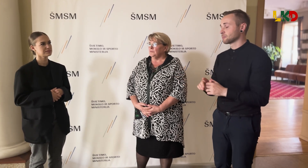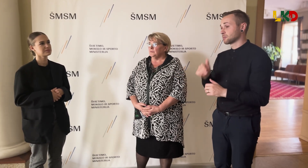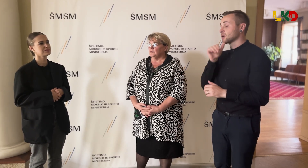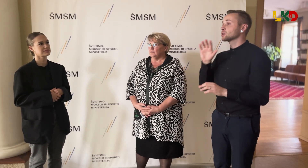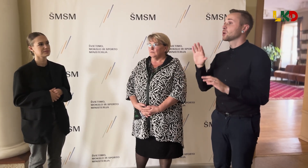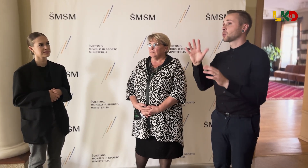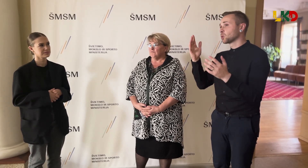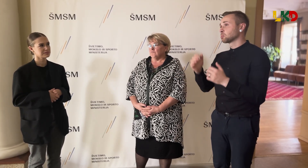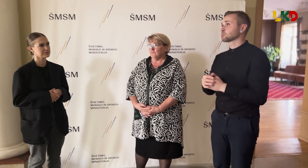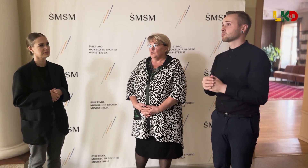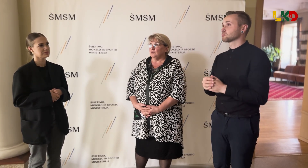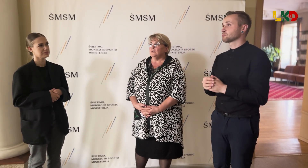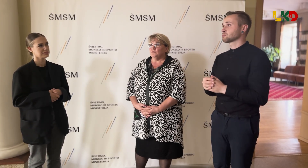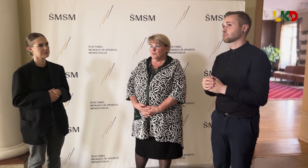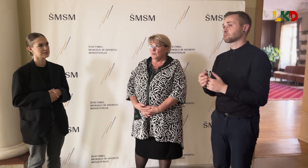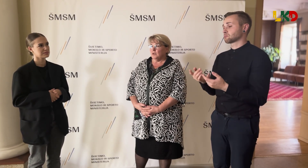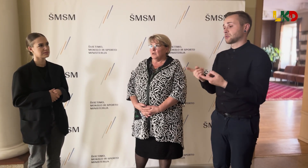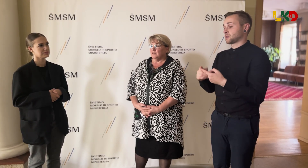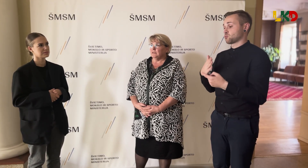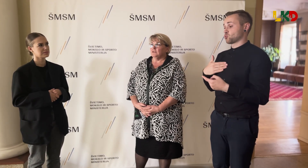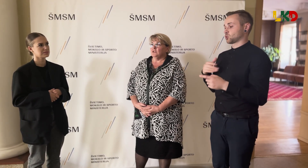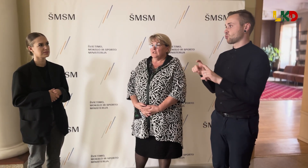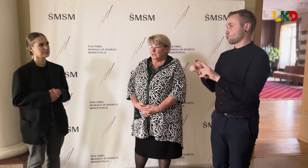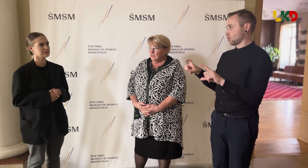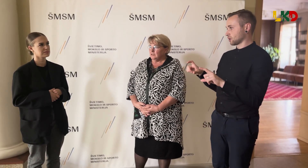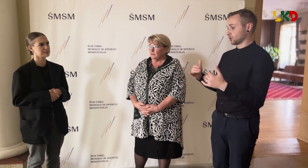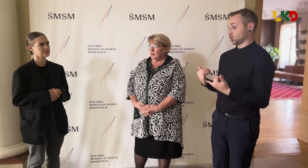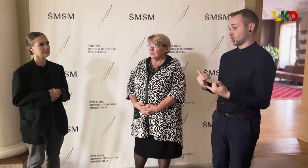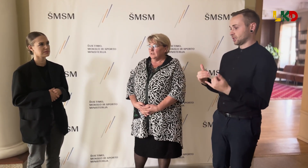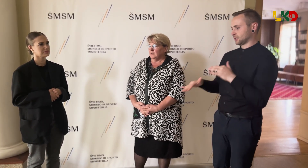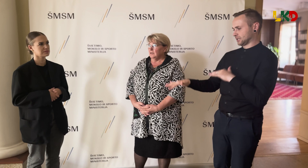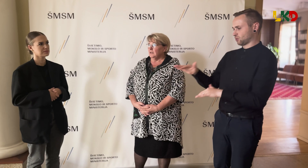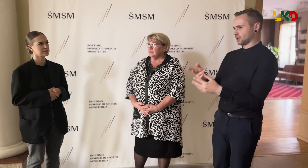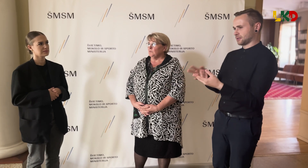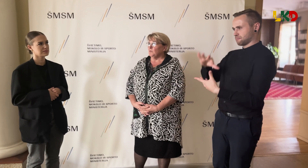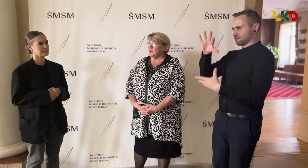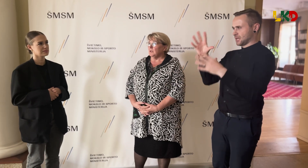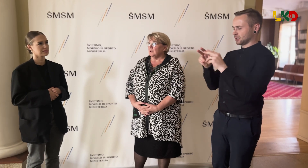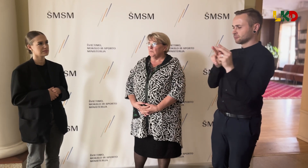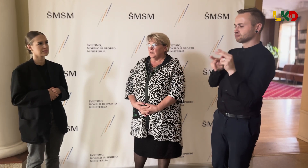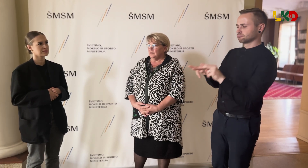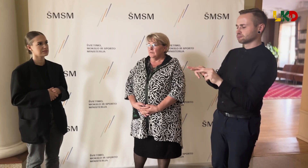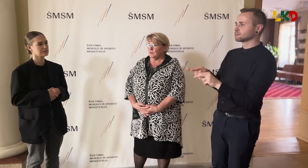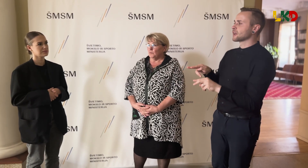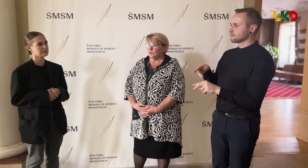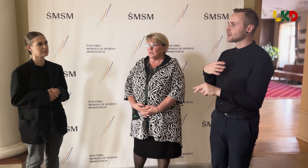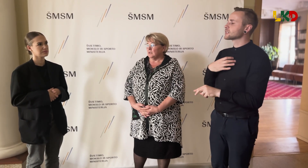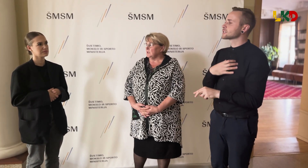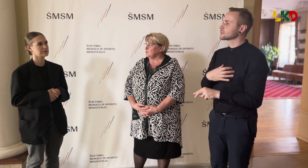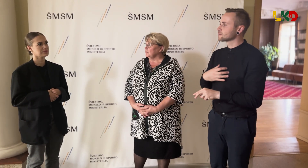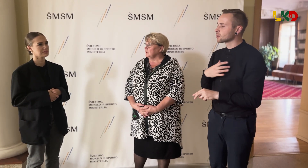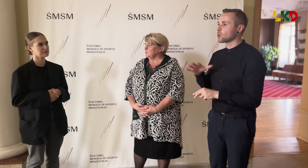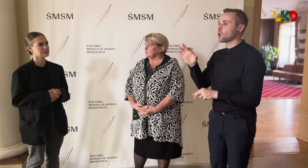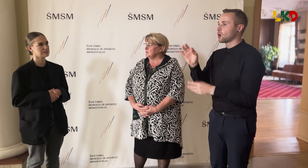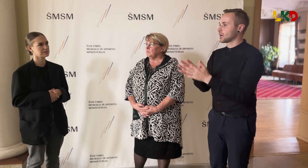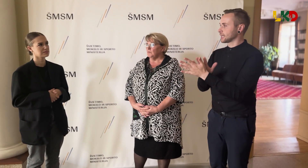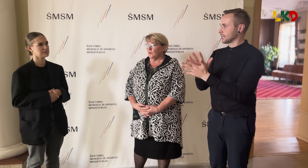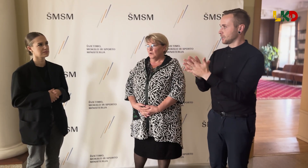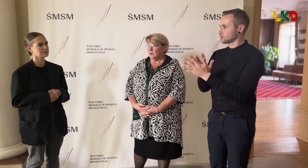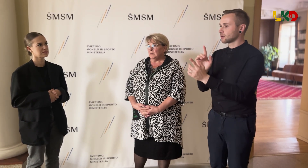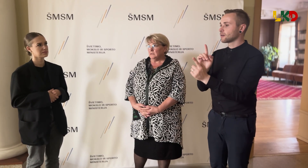jeigu žiūrint mūsų mokyklą, bet išėjimą situaciją, tai mums labai svarbu yra gestų